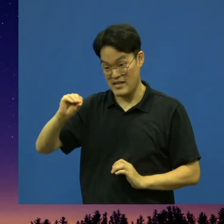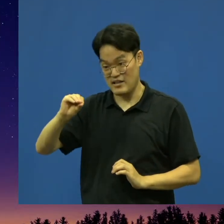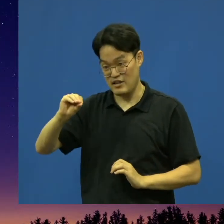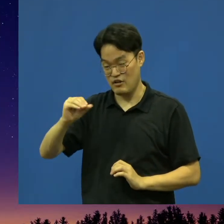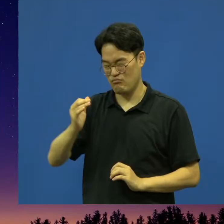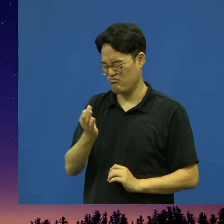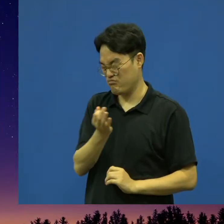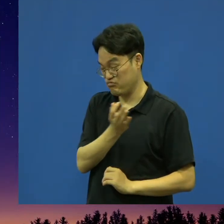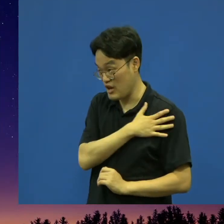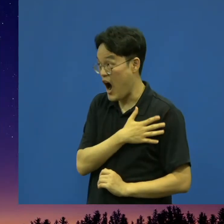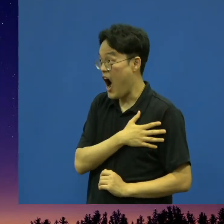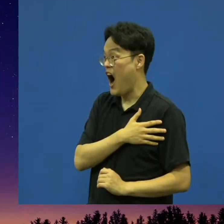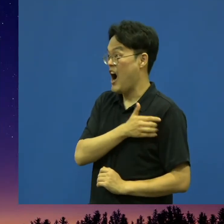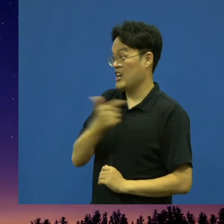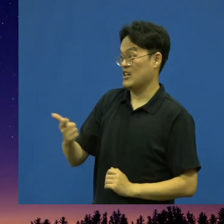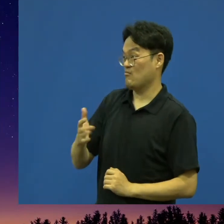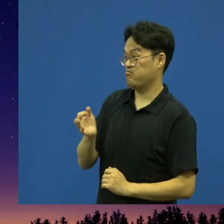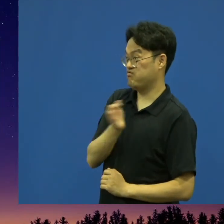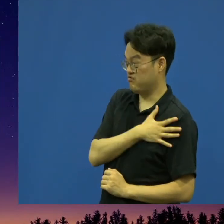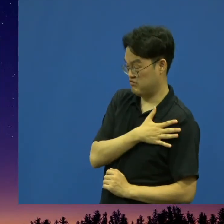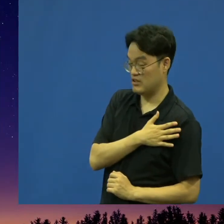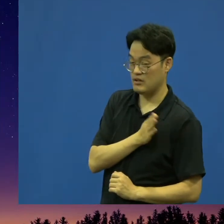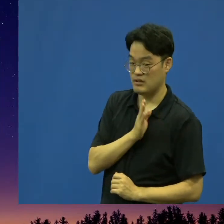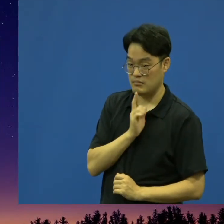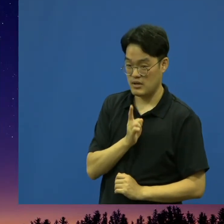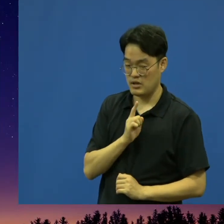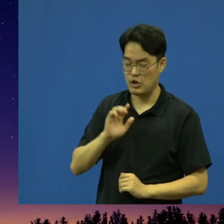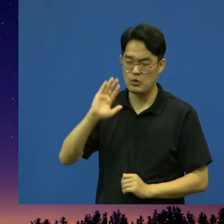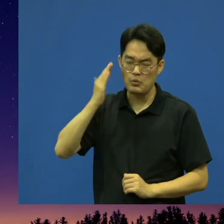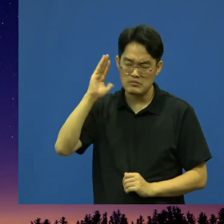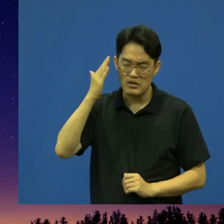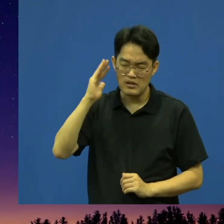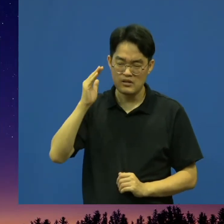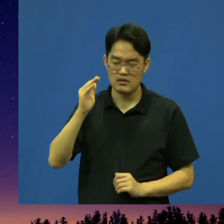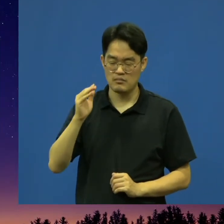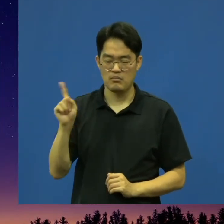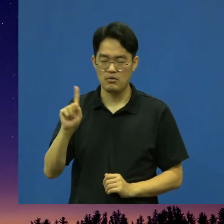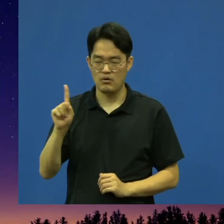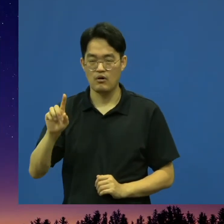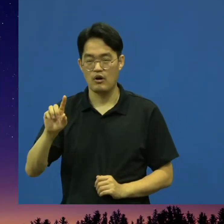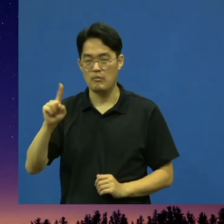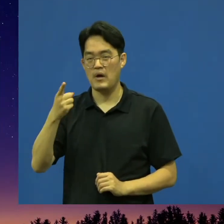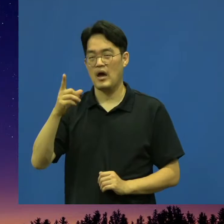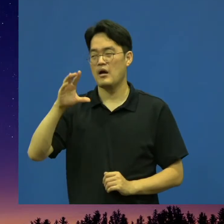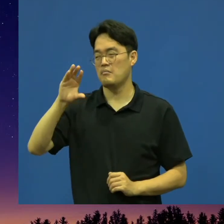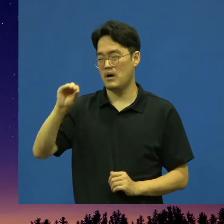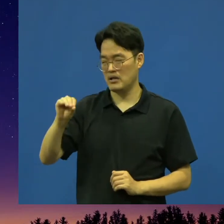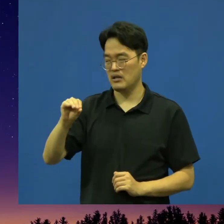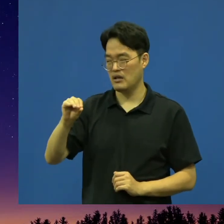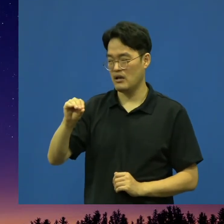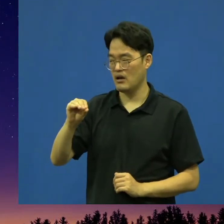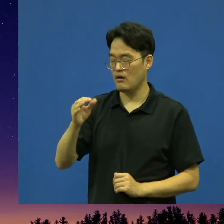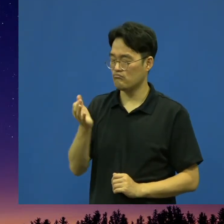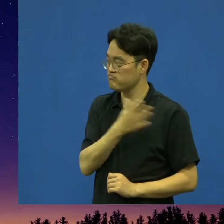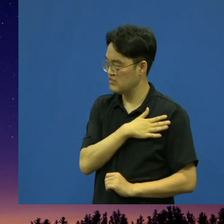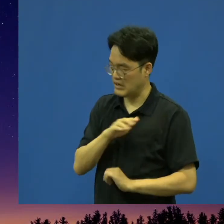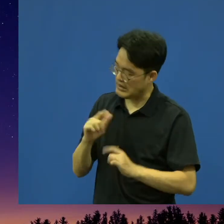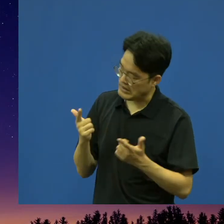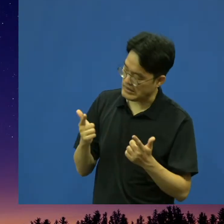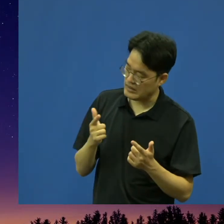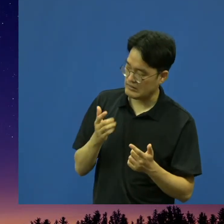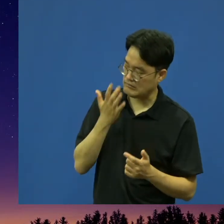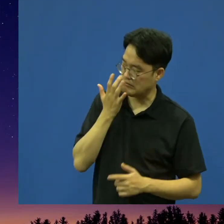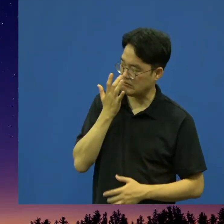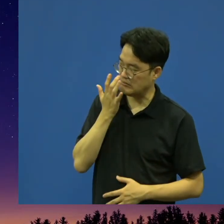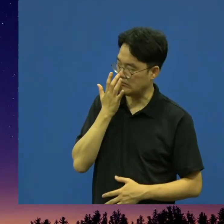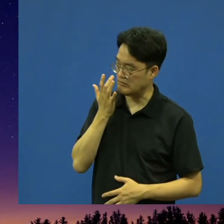까무러칠 정도로 큰 단위였는데 요즘은 굉장히 인플레가 심해져서 이제 뭐 100만 하면 별로